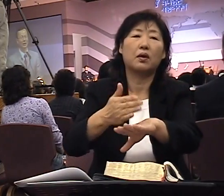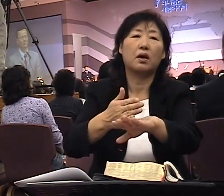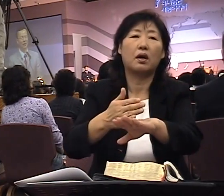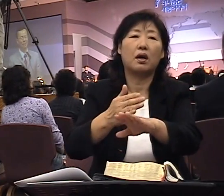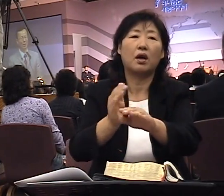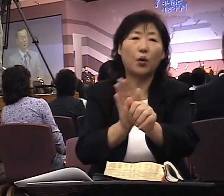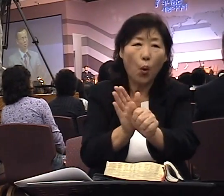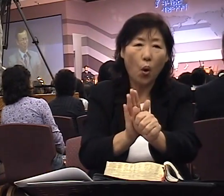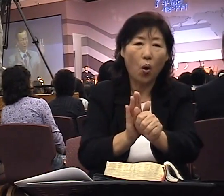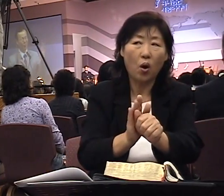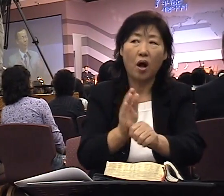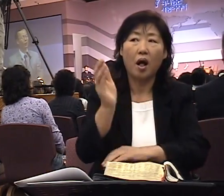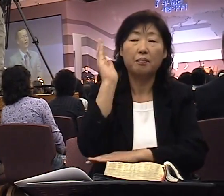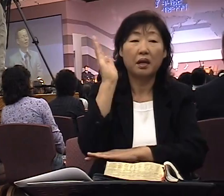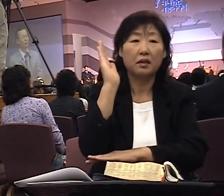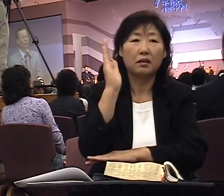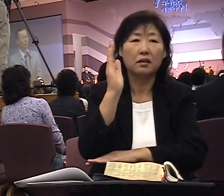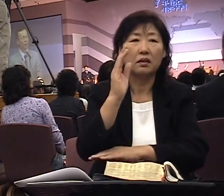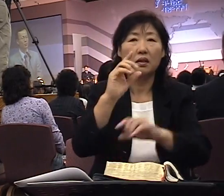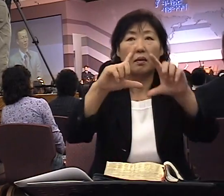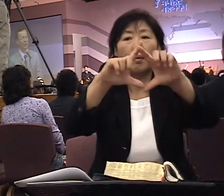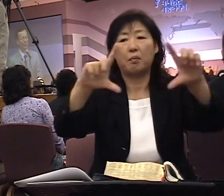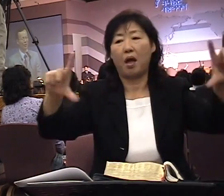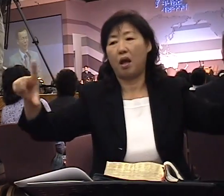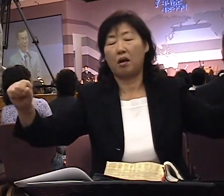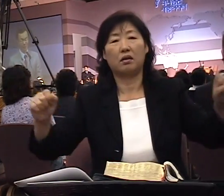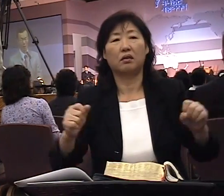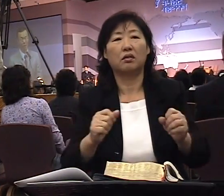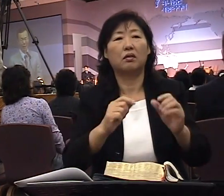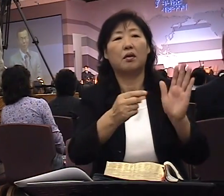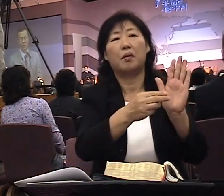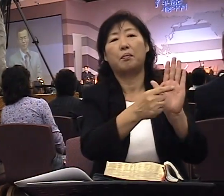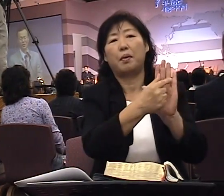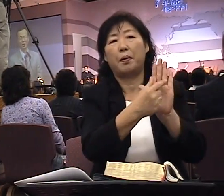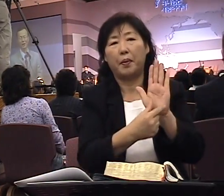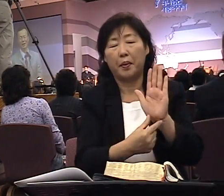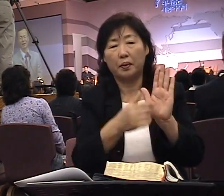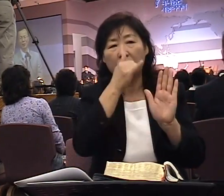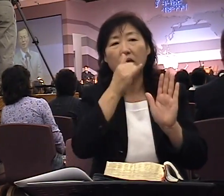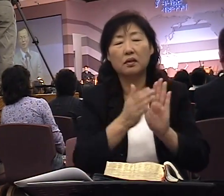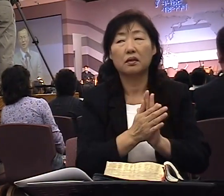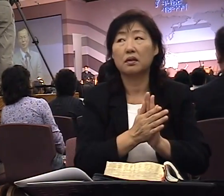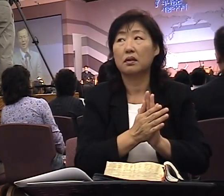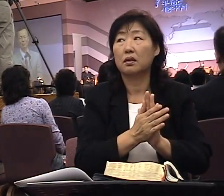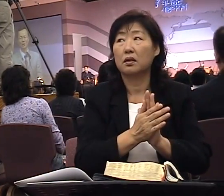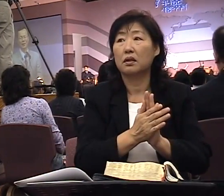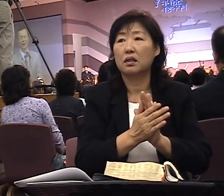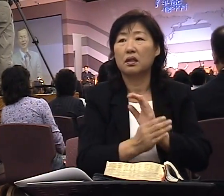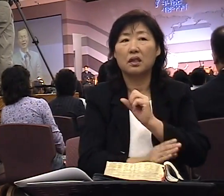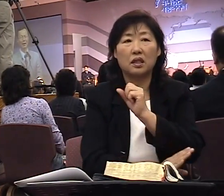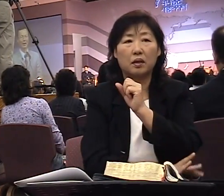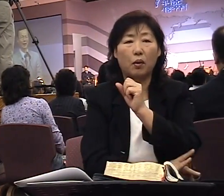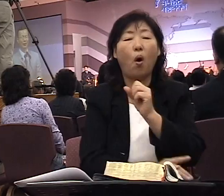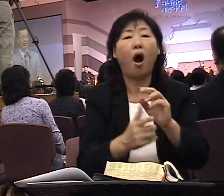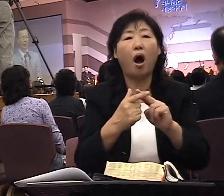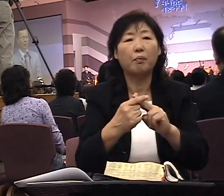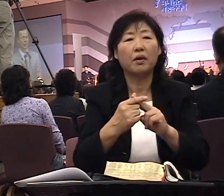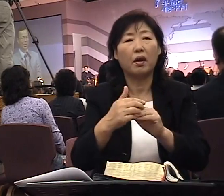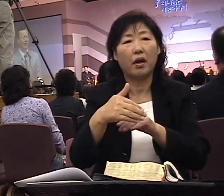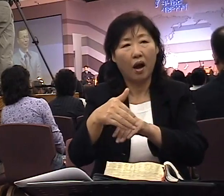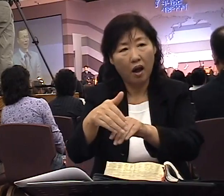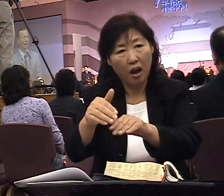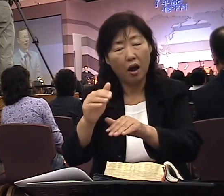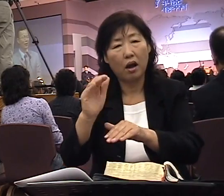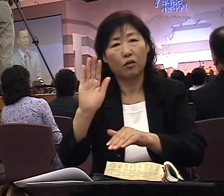격려의 메시지를 배너로 붙이고 있습니다. 이럴 때 우리가 반드시 우리 커뮤니티와 함께 가야